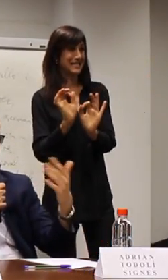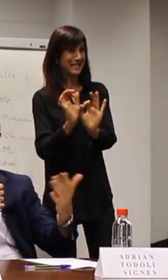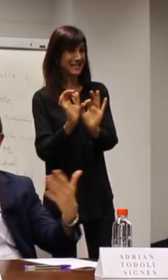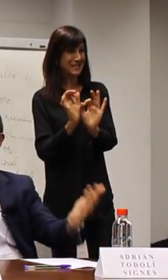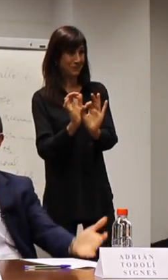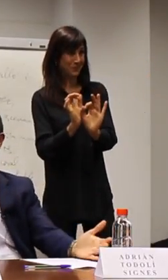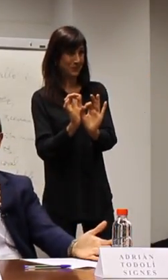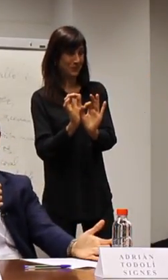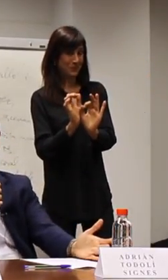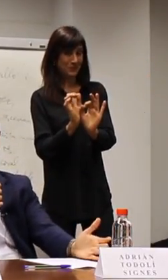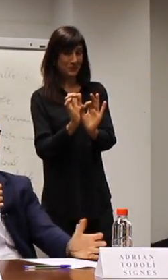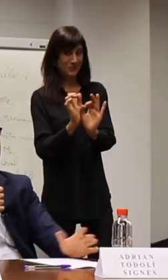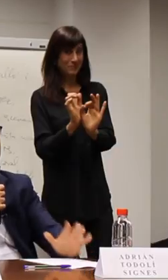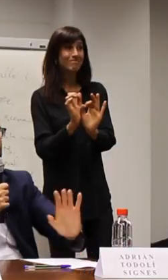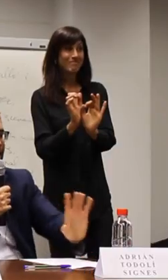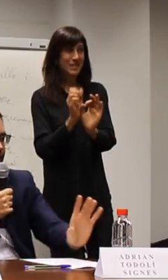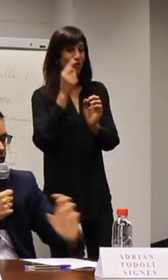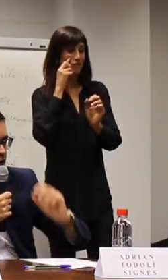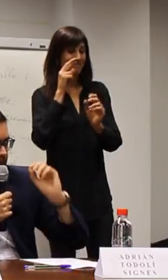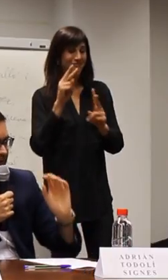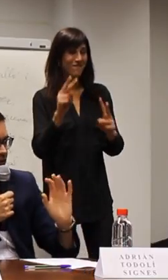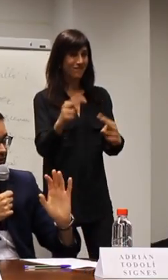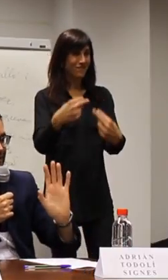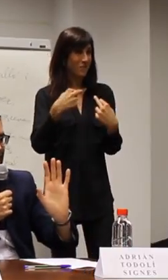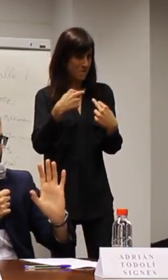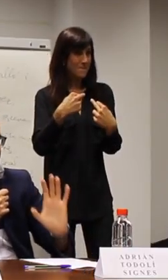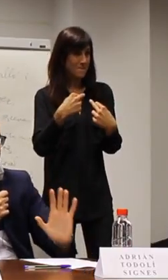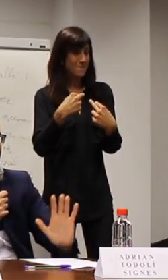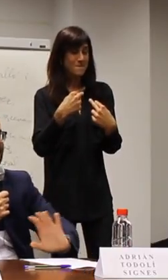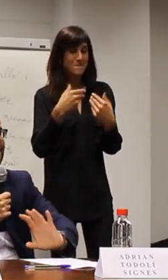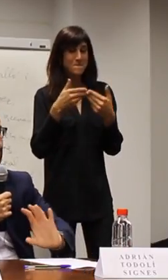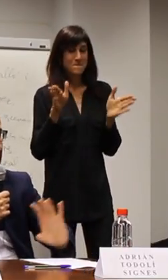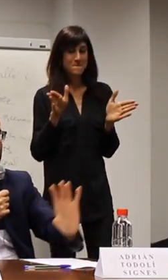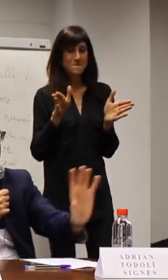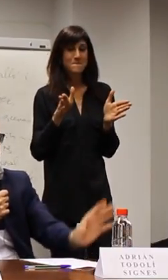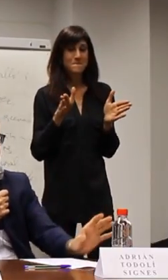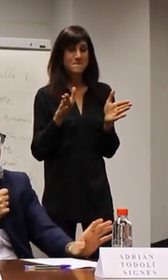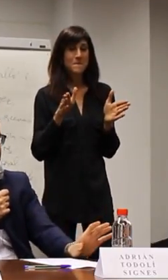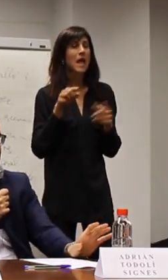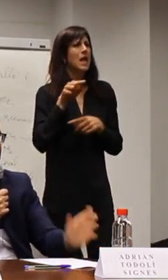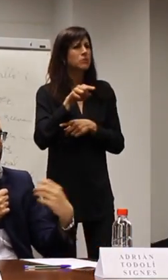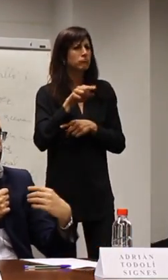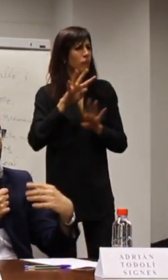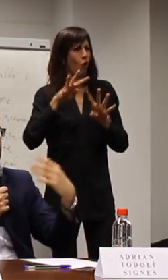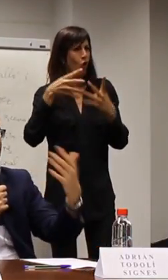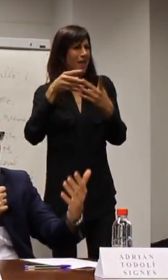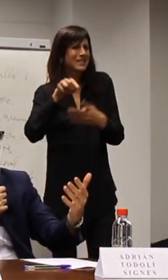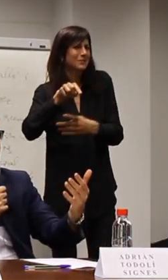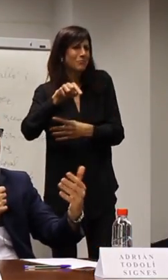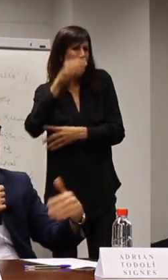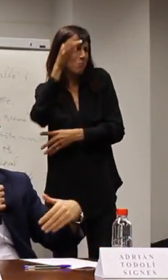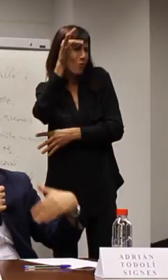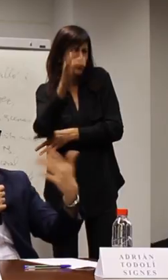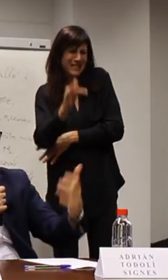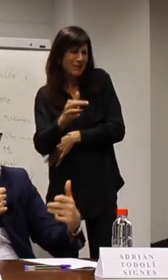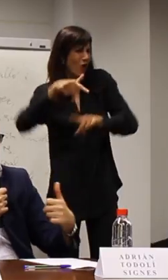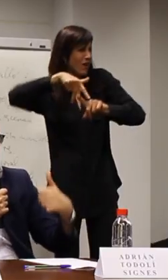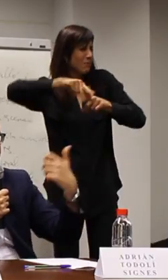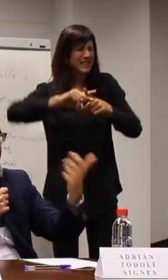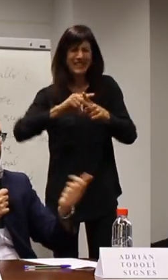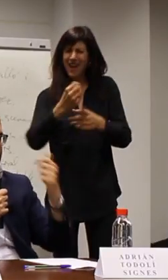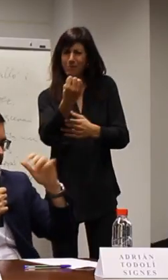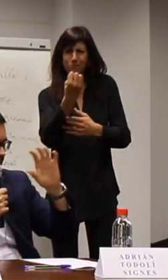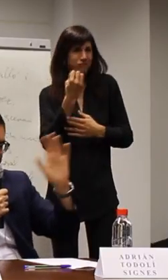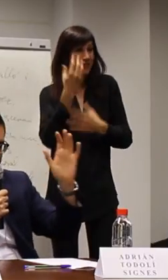y se las haga visibles. Y a ver, yo repito, es decir, la reputación online tiene muchas cosas positivas. Para mí es una herramienta que ayuda, que